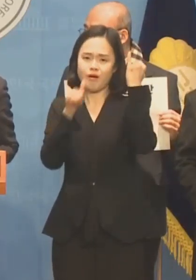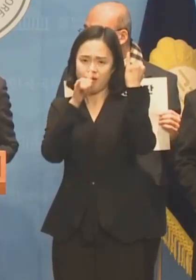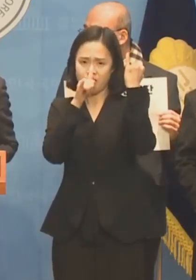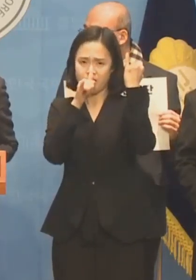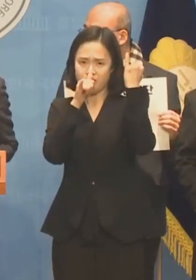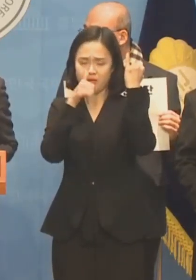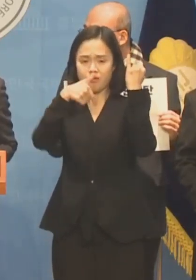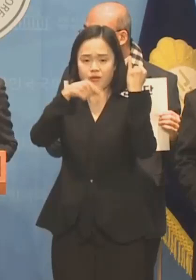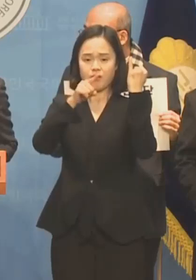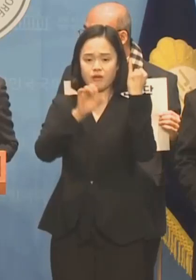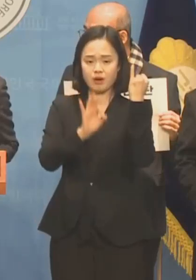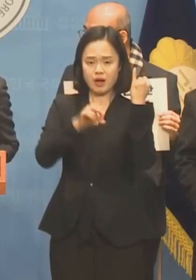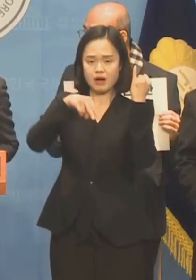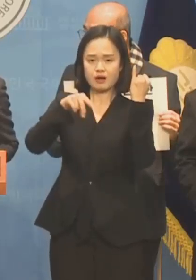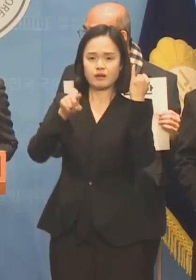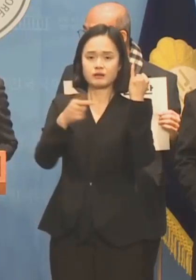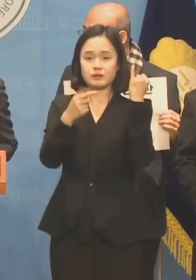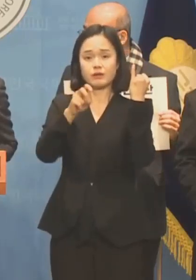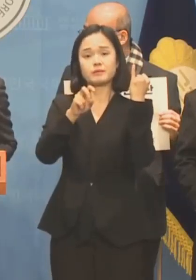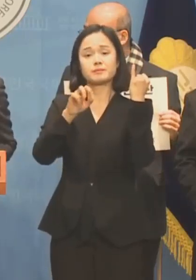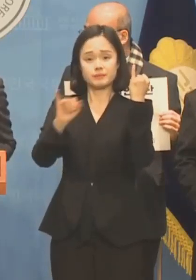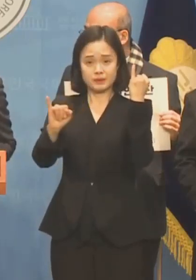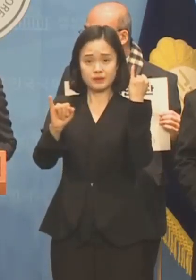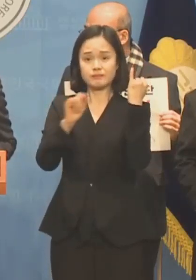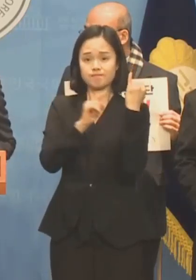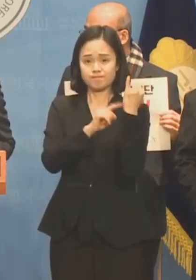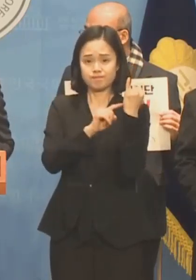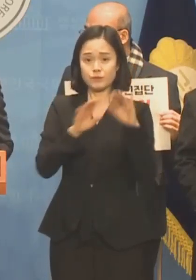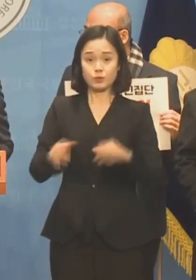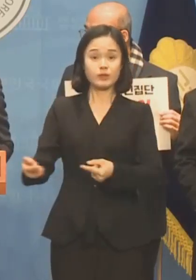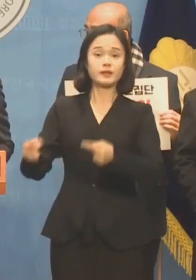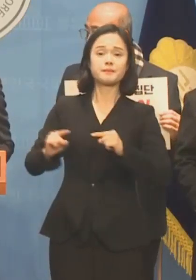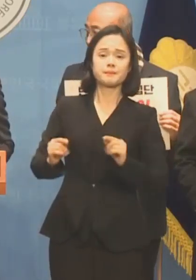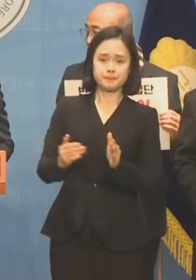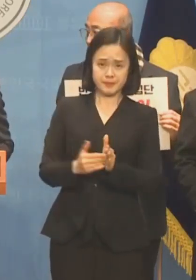강선미 누나가 우리 함께 하고 있습니다.